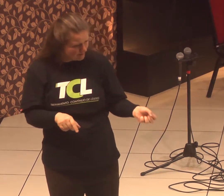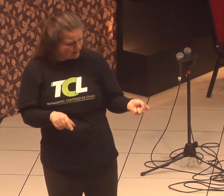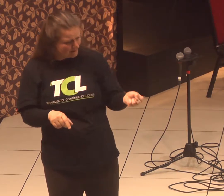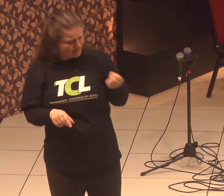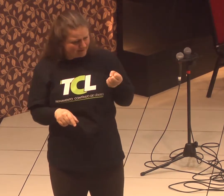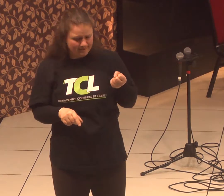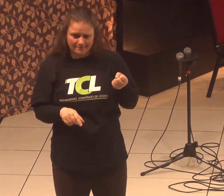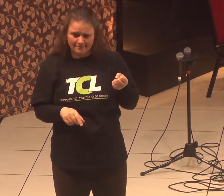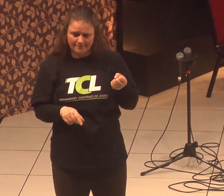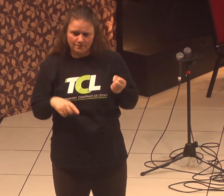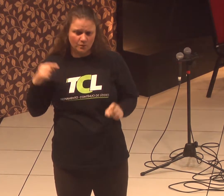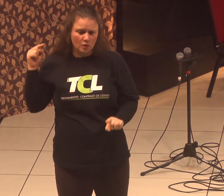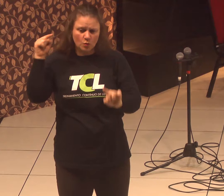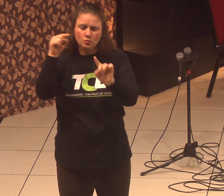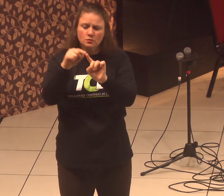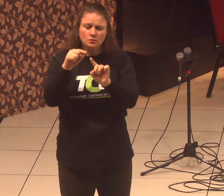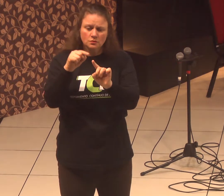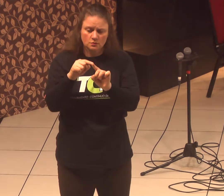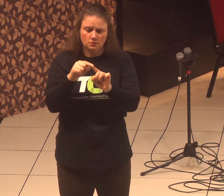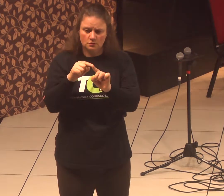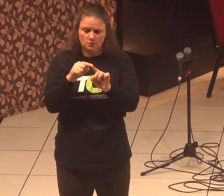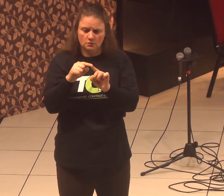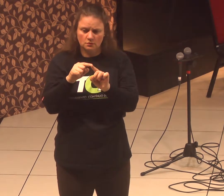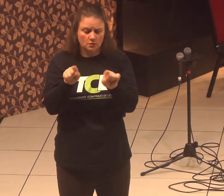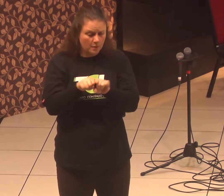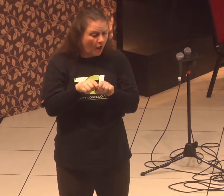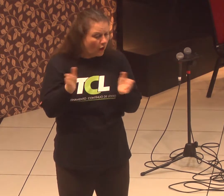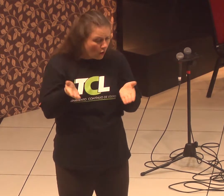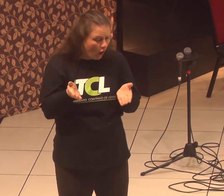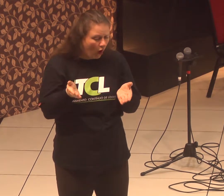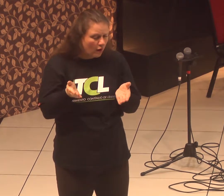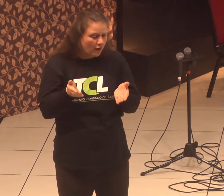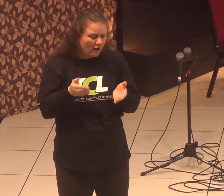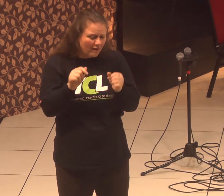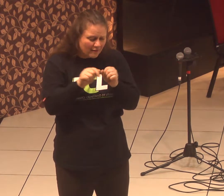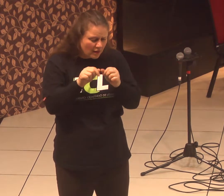ajudar, desafiar algum movimento.